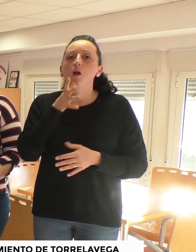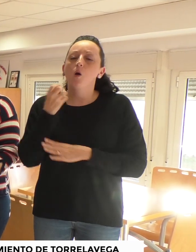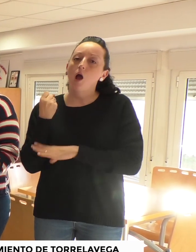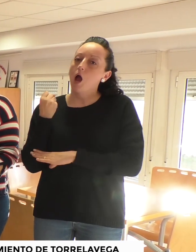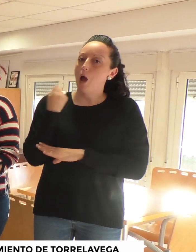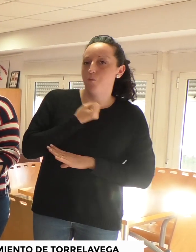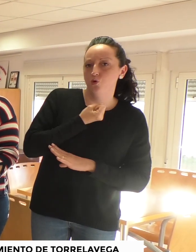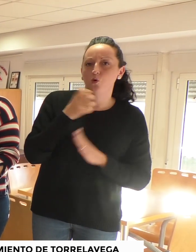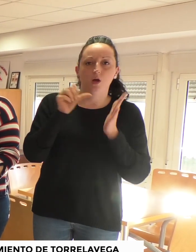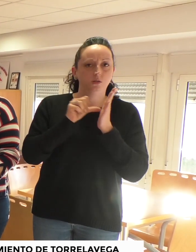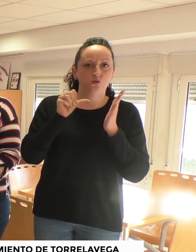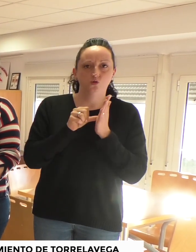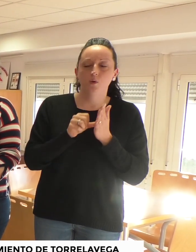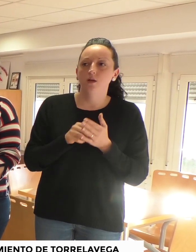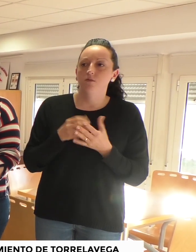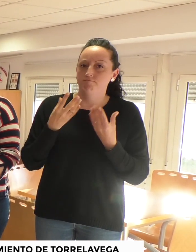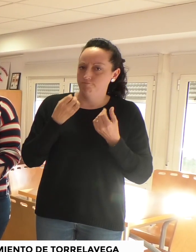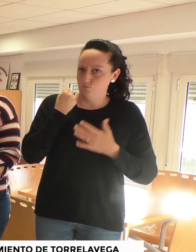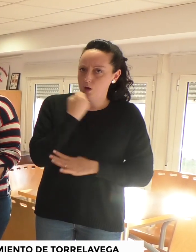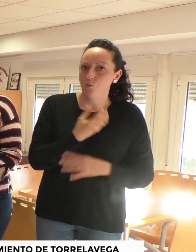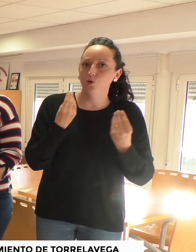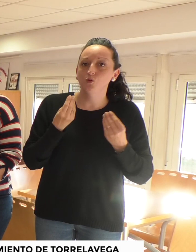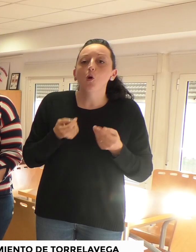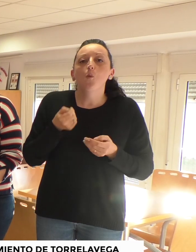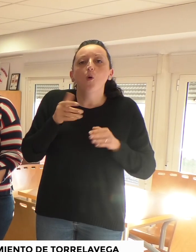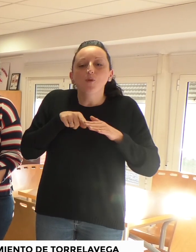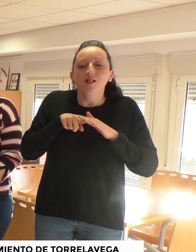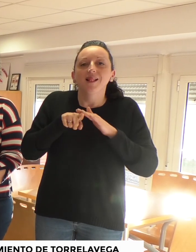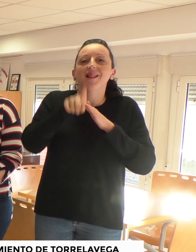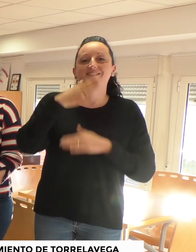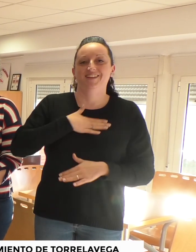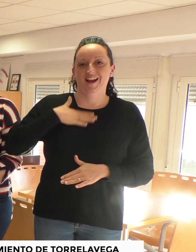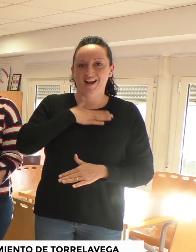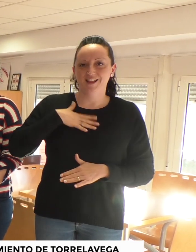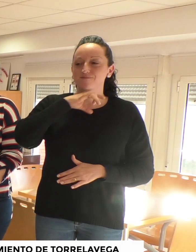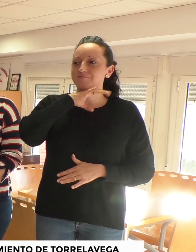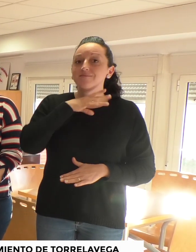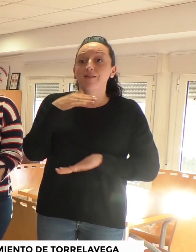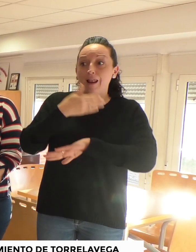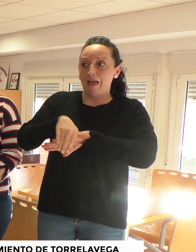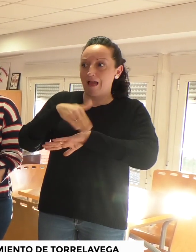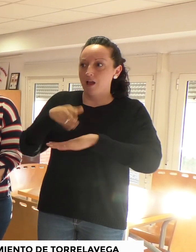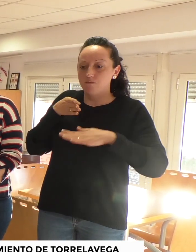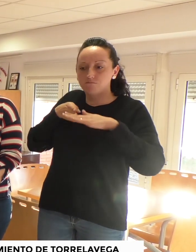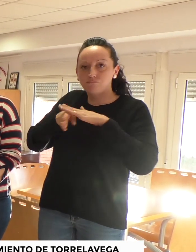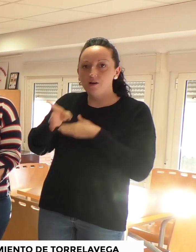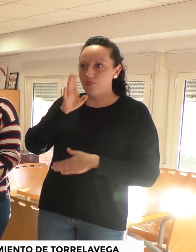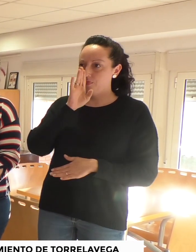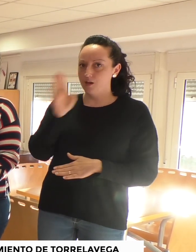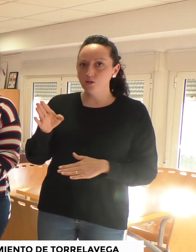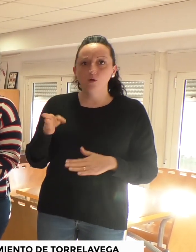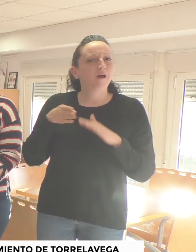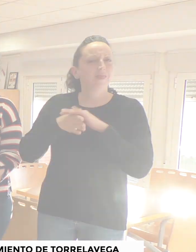apoyo recibido y nada, vamos para adelante, estamos encantados, a pie de calle y con todo tipo